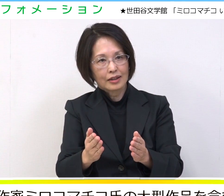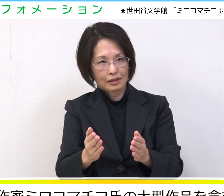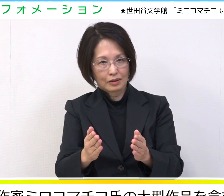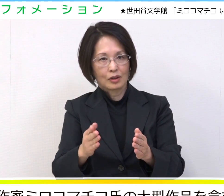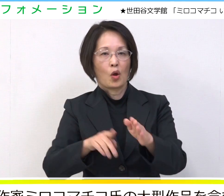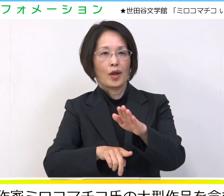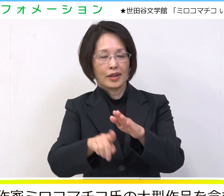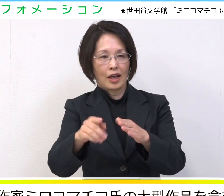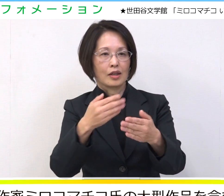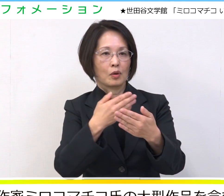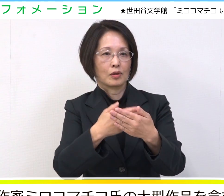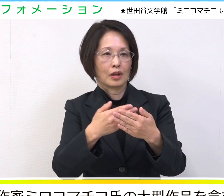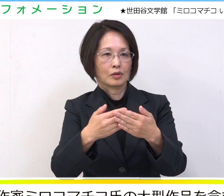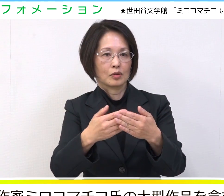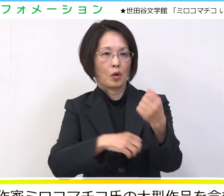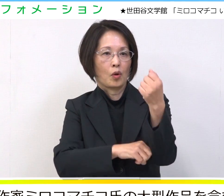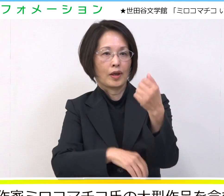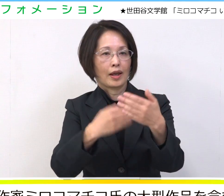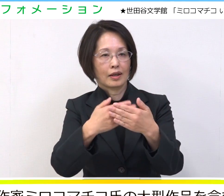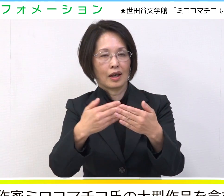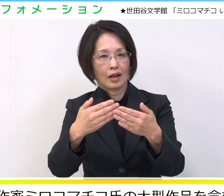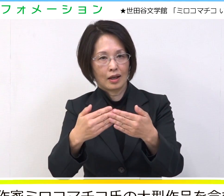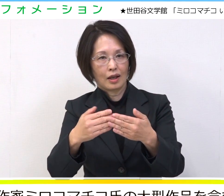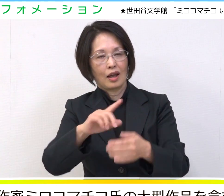作品を展示します